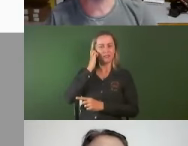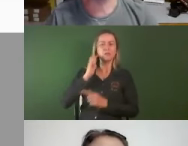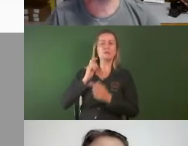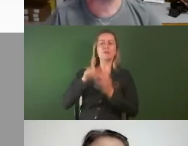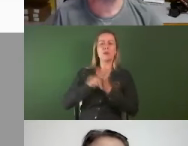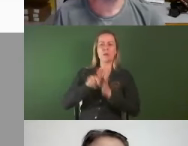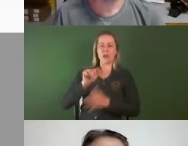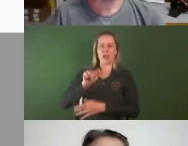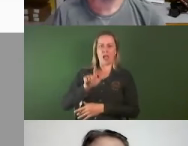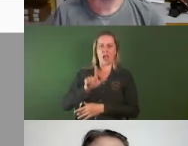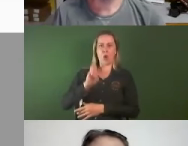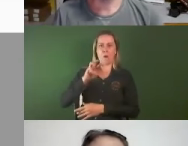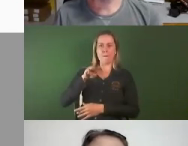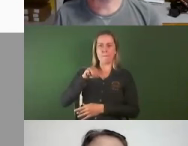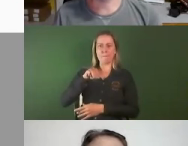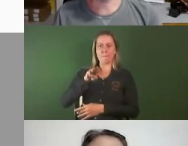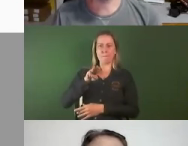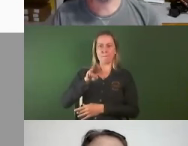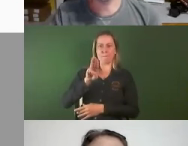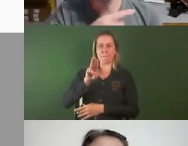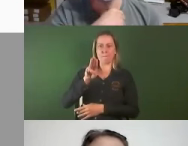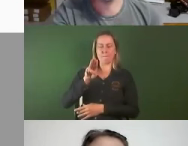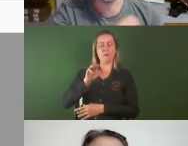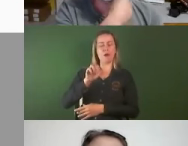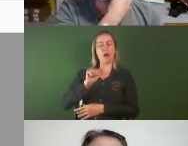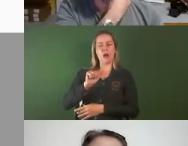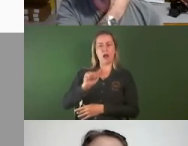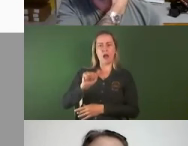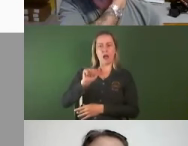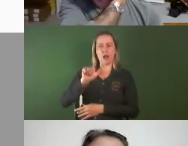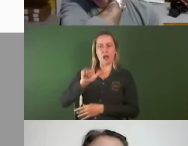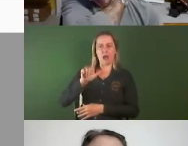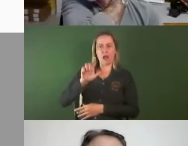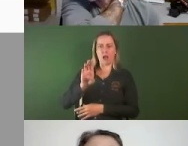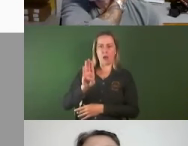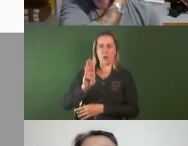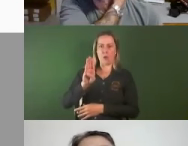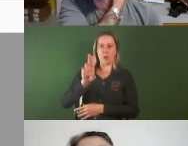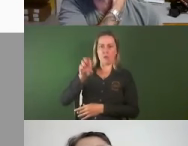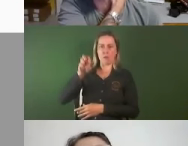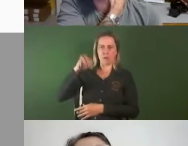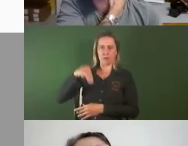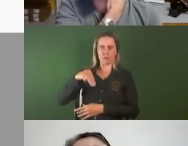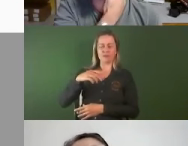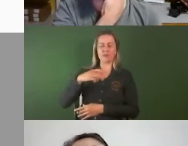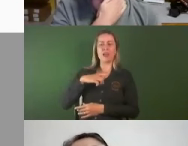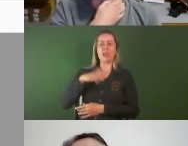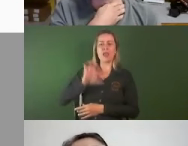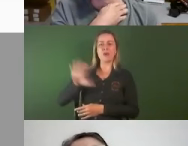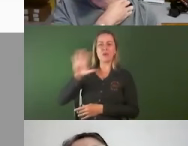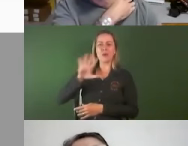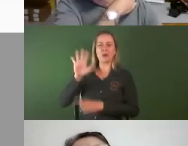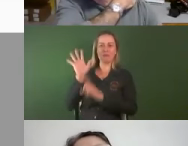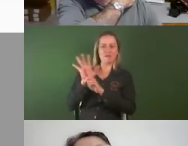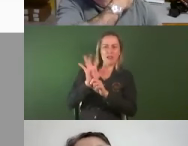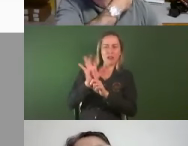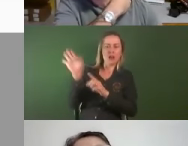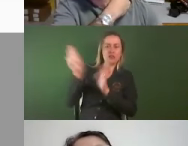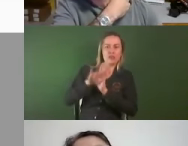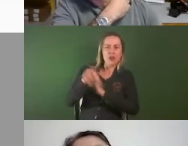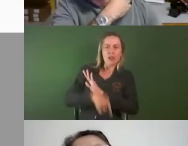álbum. Aqui não, né? Esse cara, na realidade, ele vem da Europa, em 1913, então ele era muito influenciado pelo que